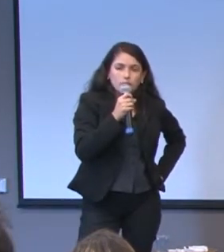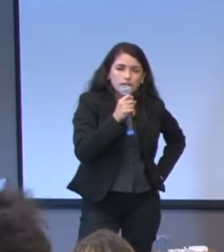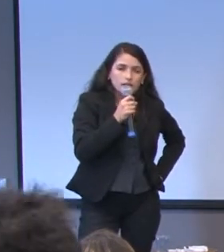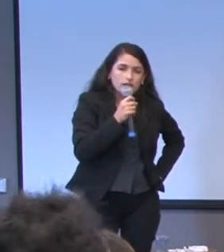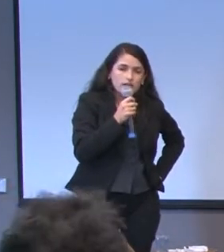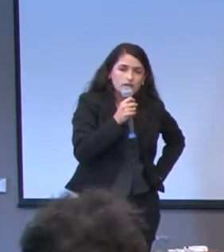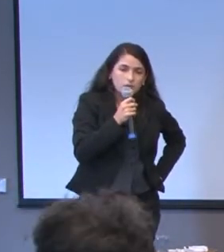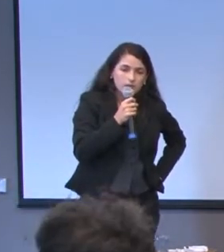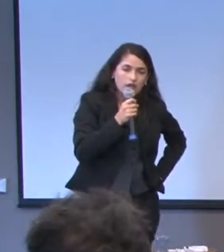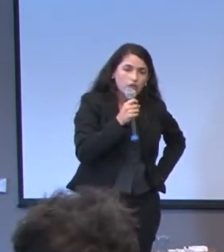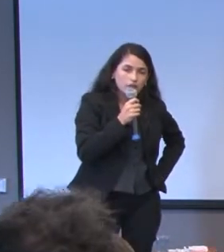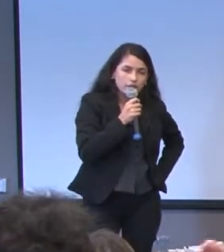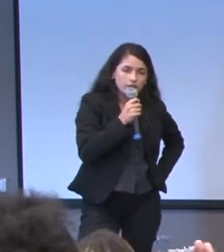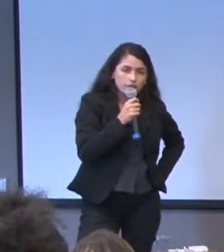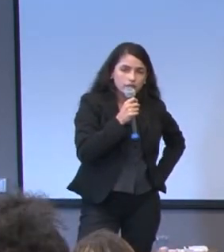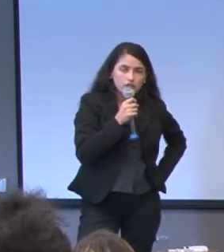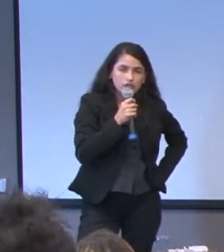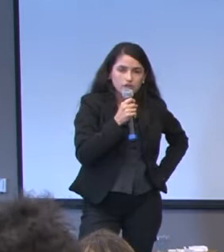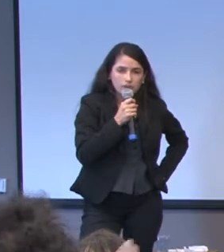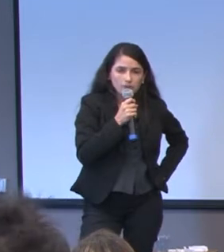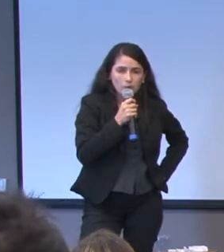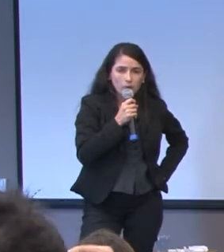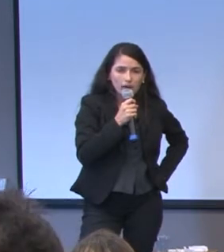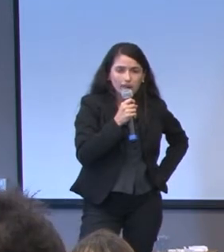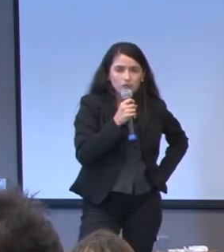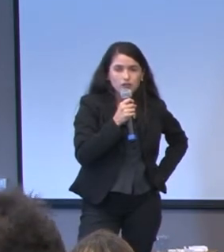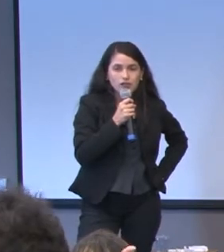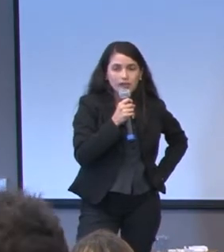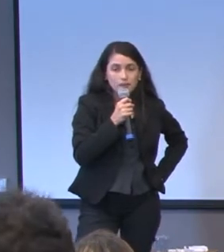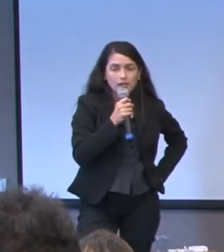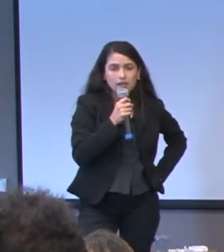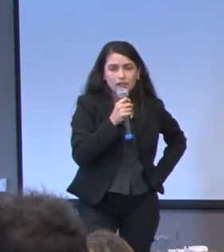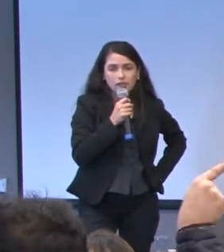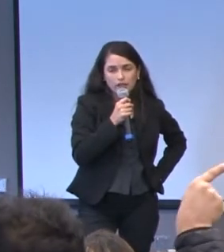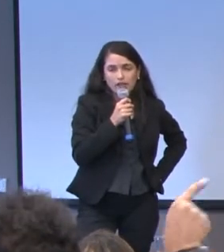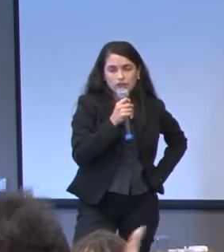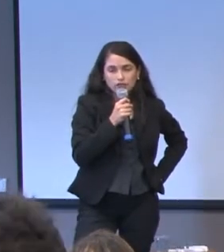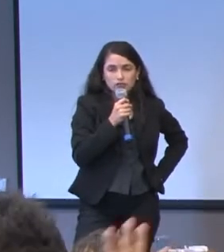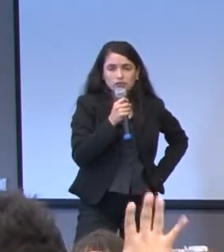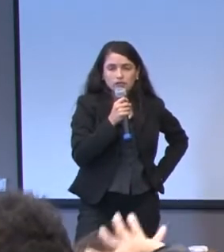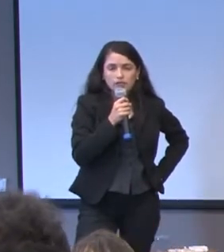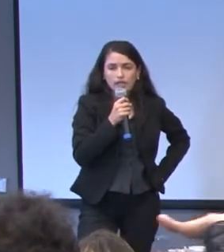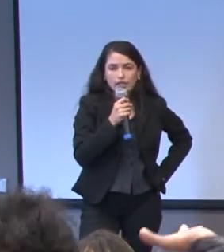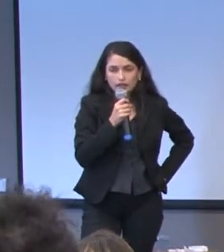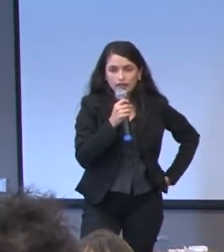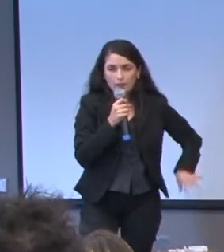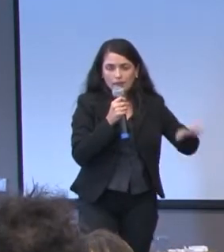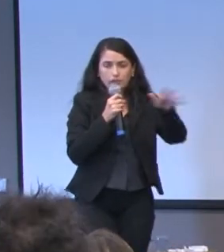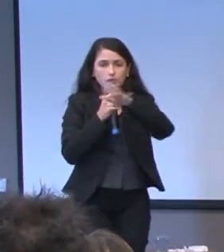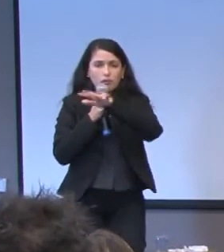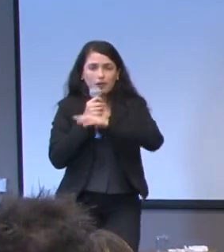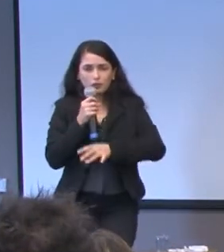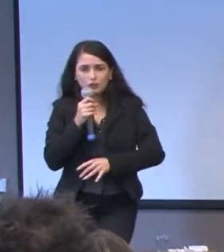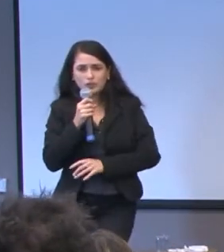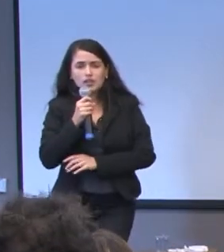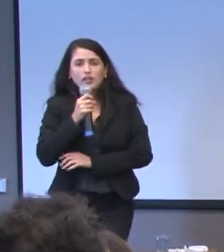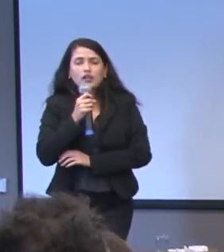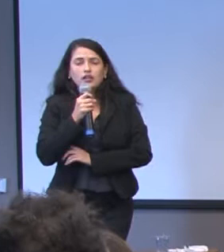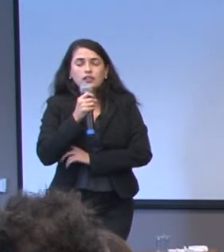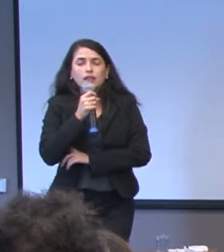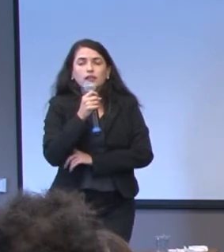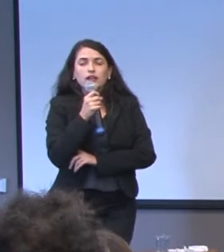Bom, temos a educação especial e a educação inclusiva, né? Se compararmos a experiência que eu tenho, né, trabalhando em